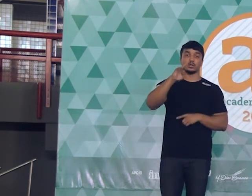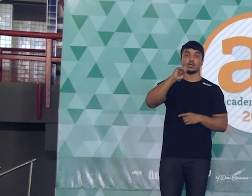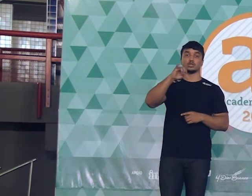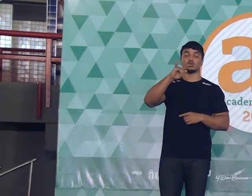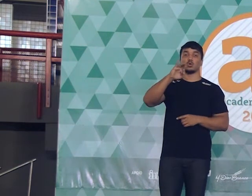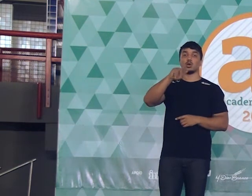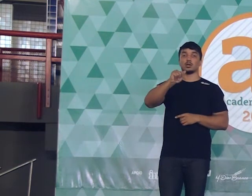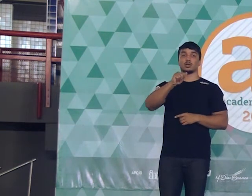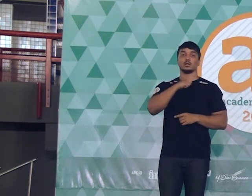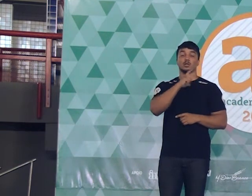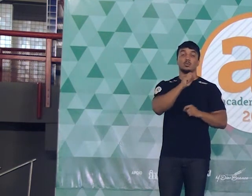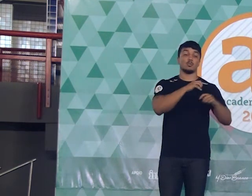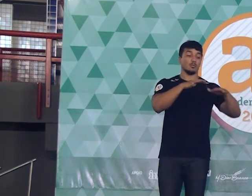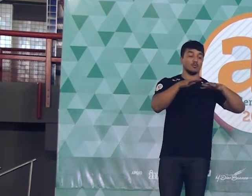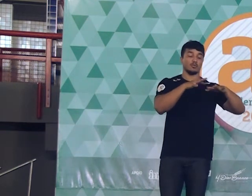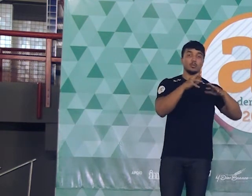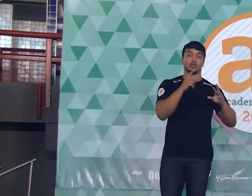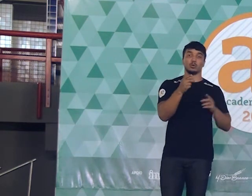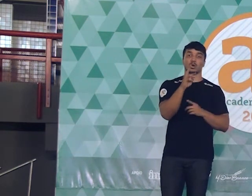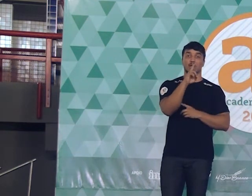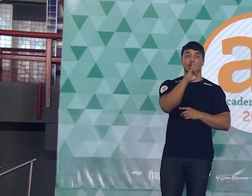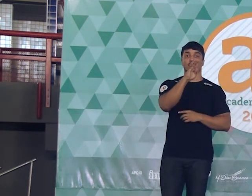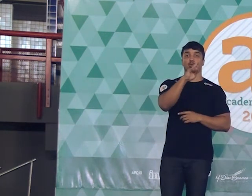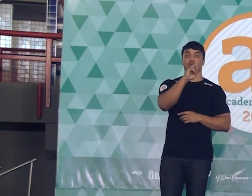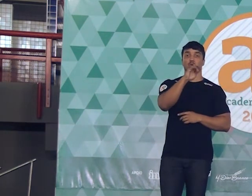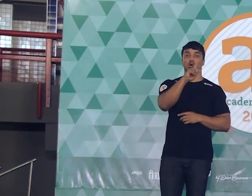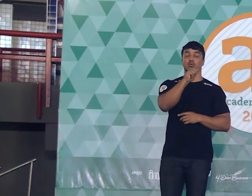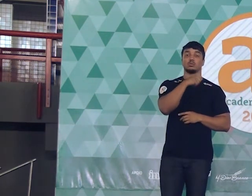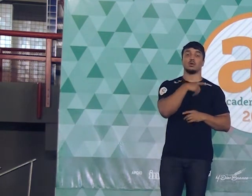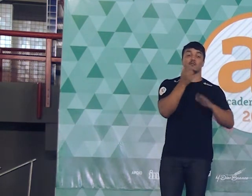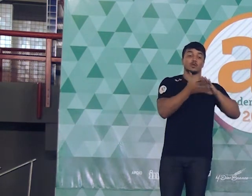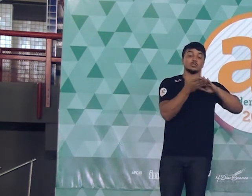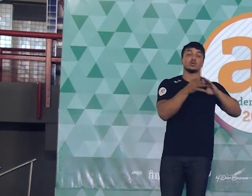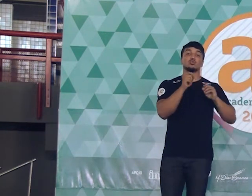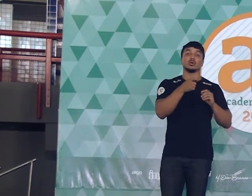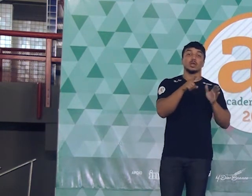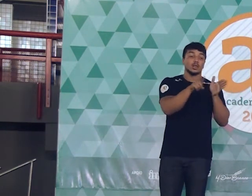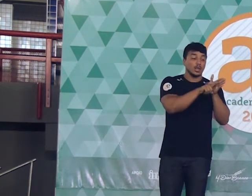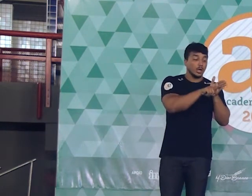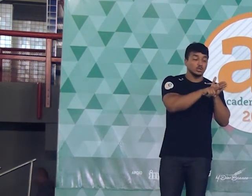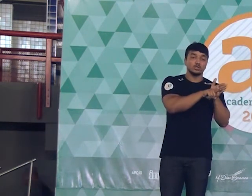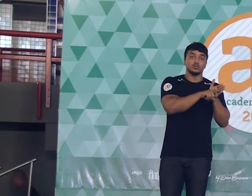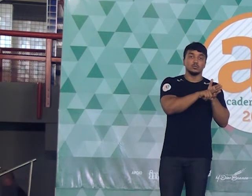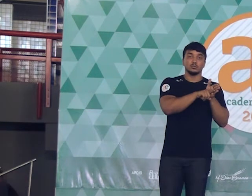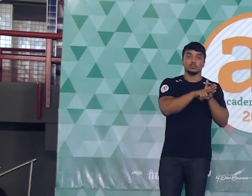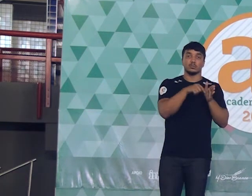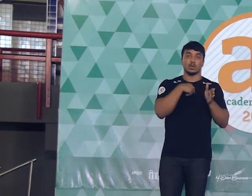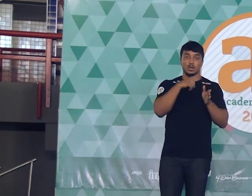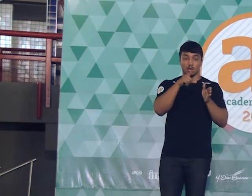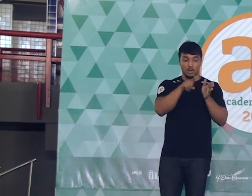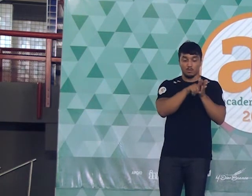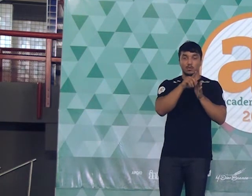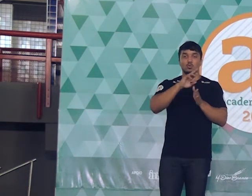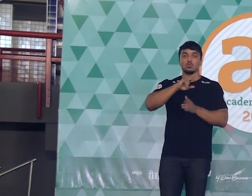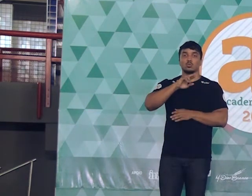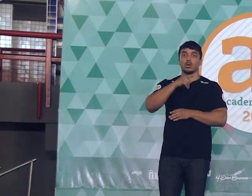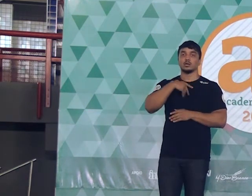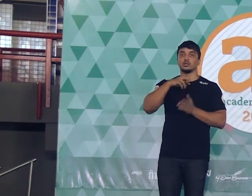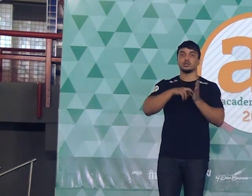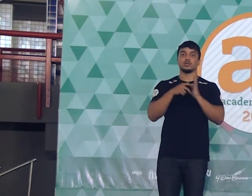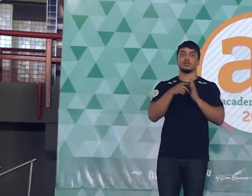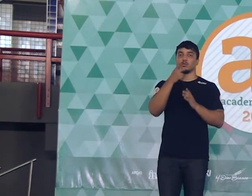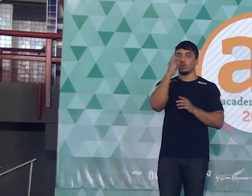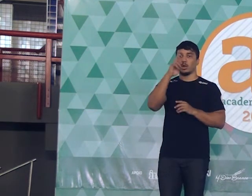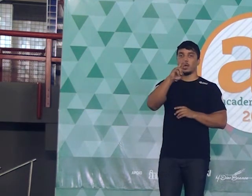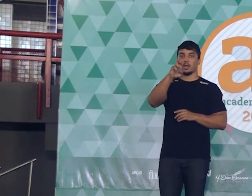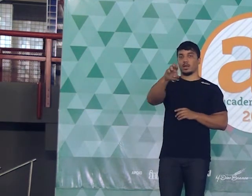trajetória, eu vou dizer que meu movimento é retrógrado e a velocidade é negativa. Na física, velocidade negativa não quer dizer que eu estou em marcha